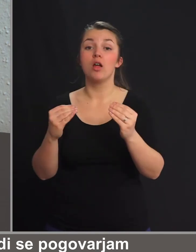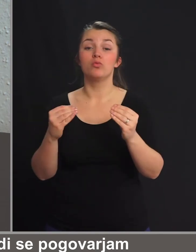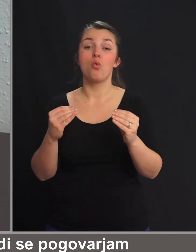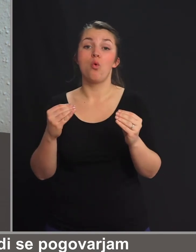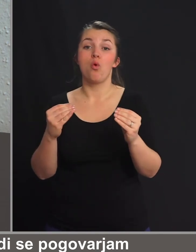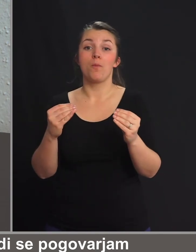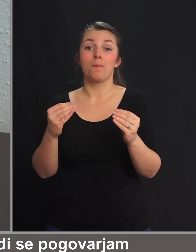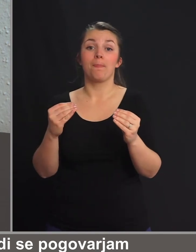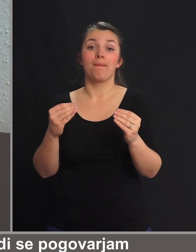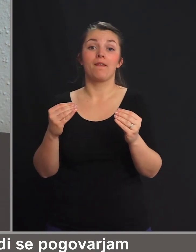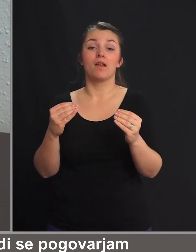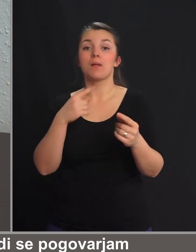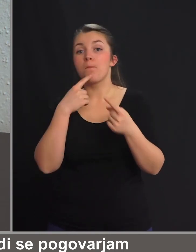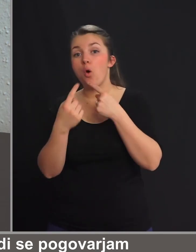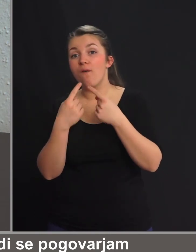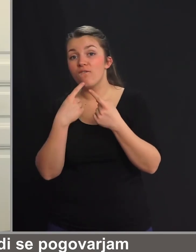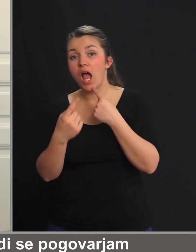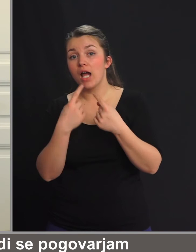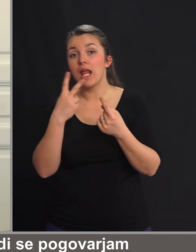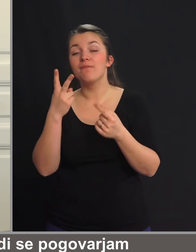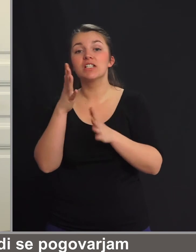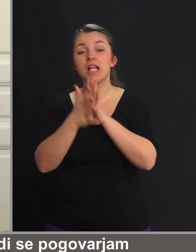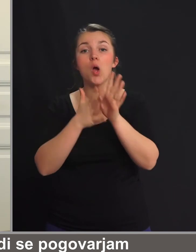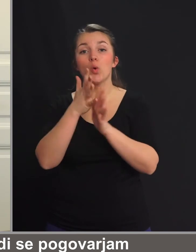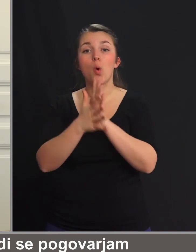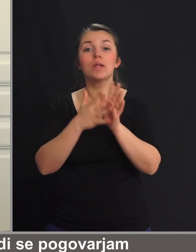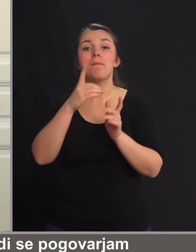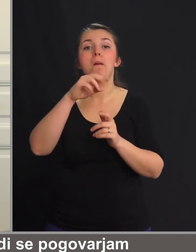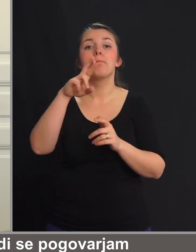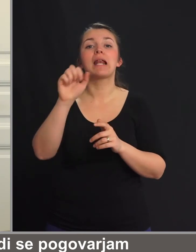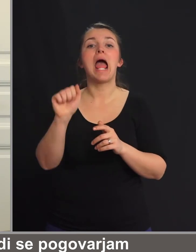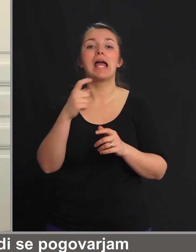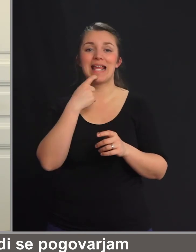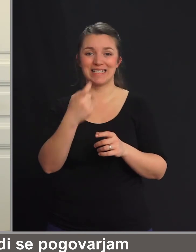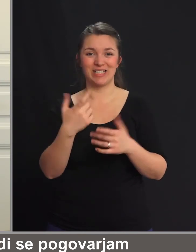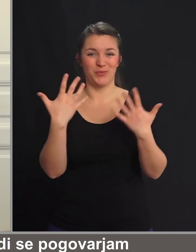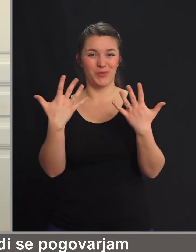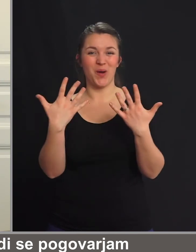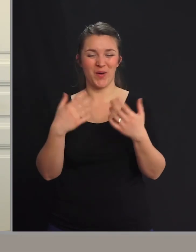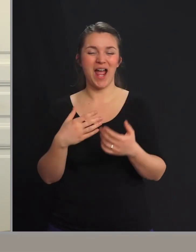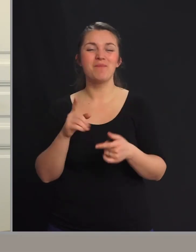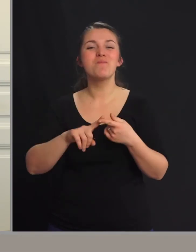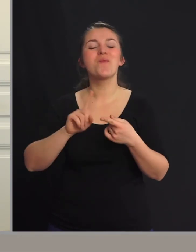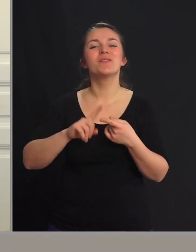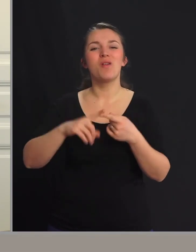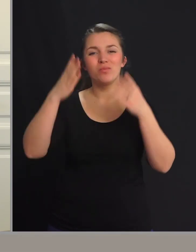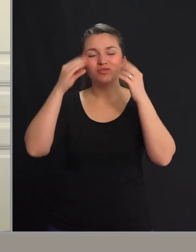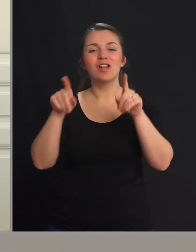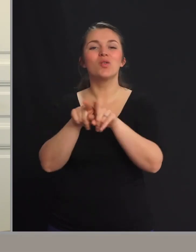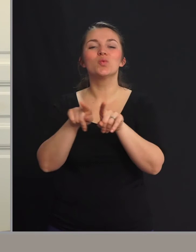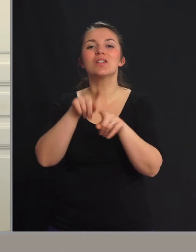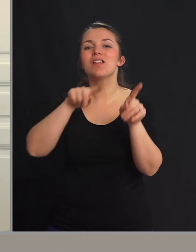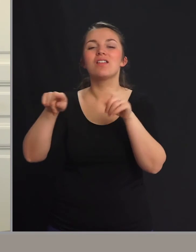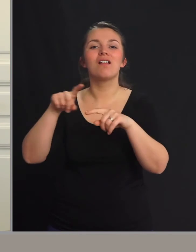Običajno se pogovarjam v znakovnem prajeziku, bi rekel, z rokami, potem pa